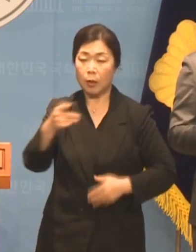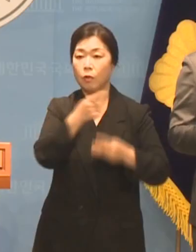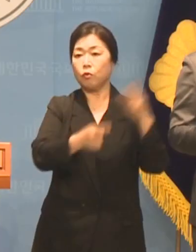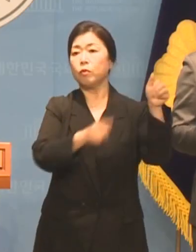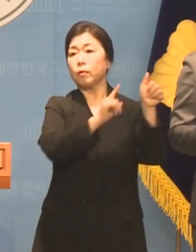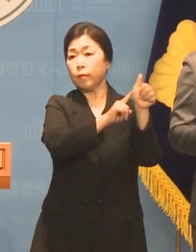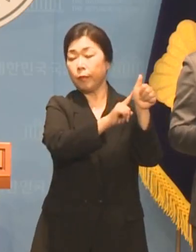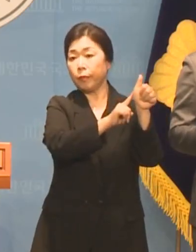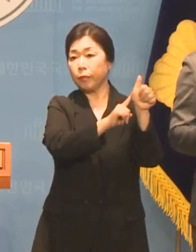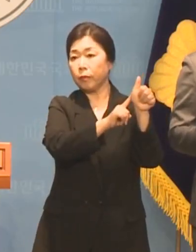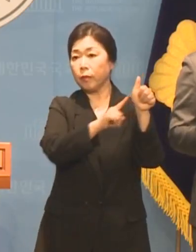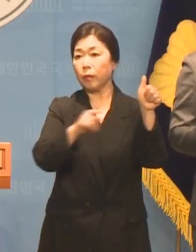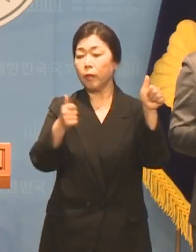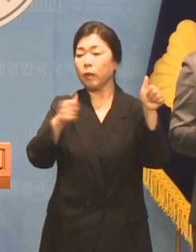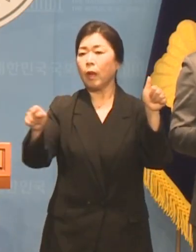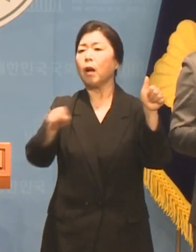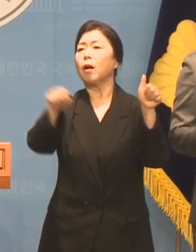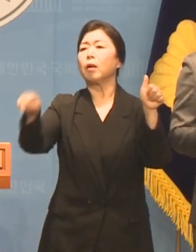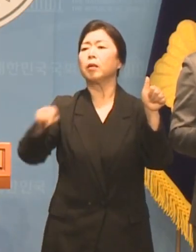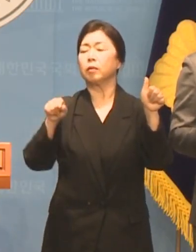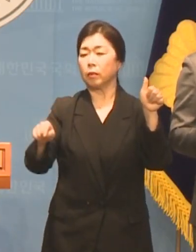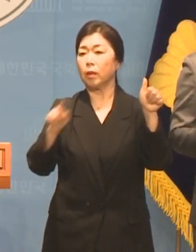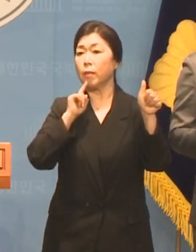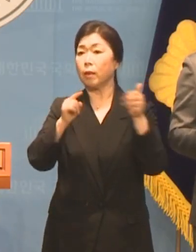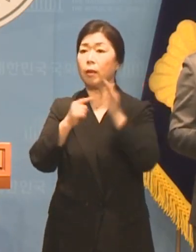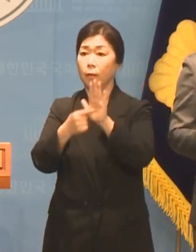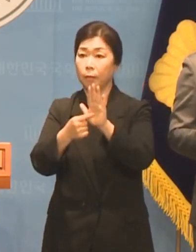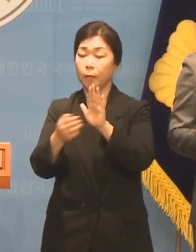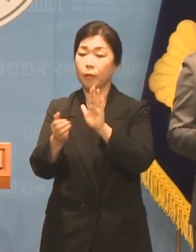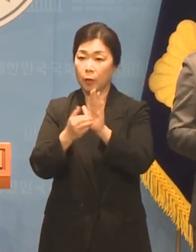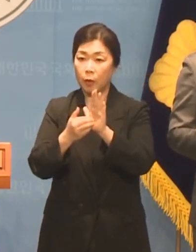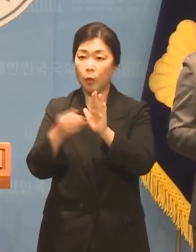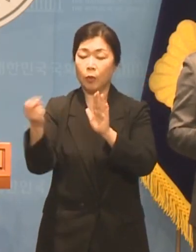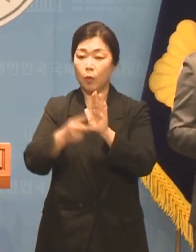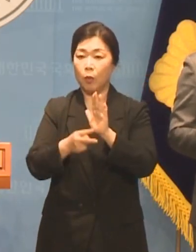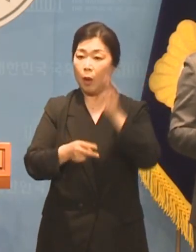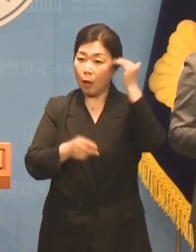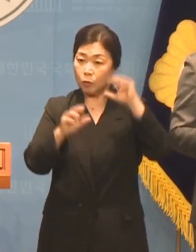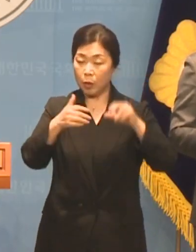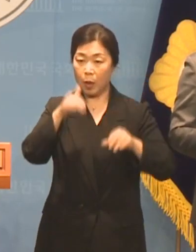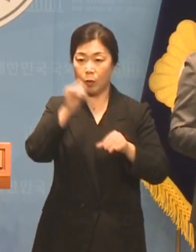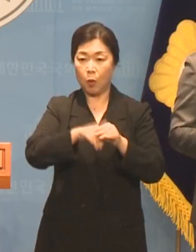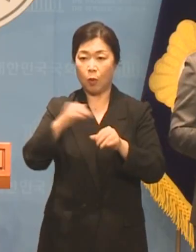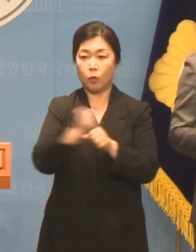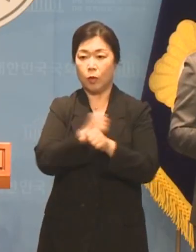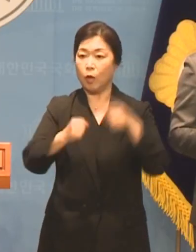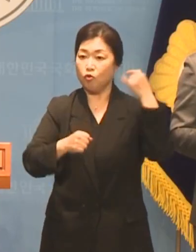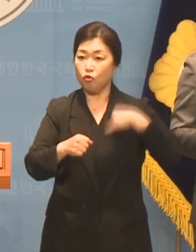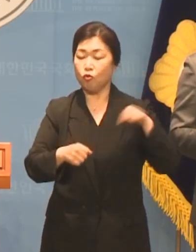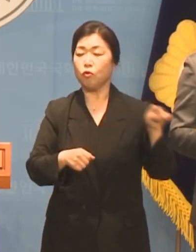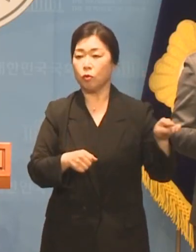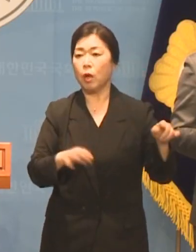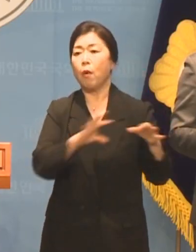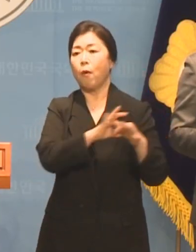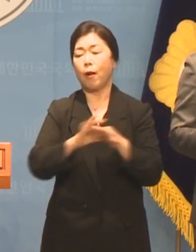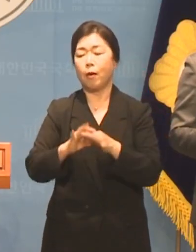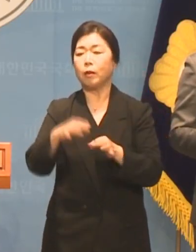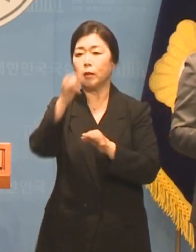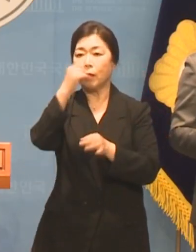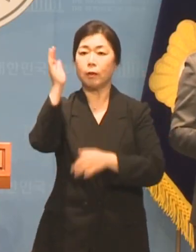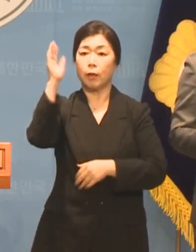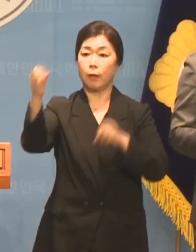윤석열이 하웨이라고 답했다는 주장과 함께 대한민국 선거 조작에 중국이 깊이 개입하고